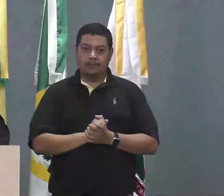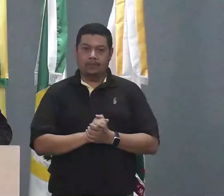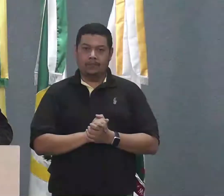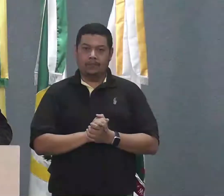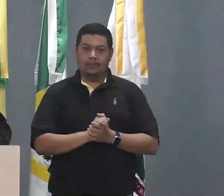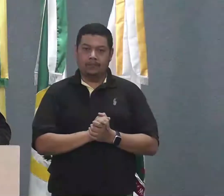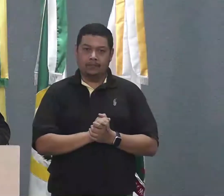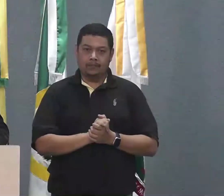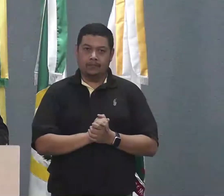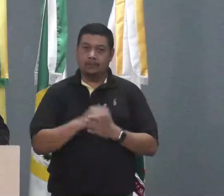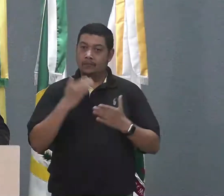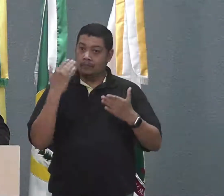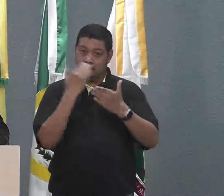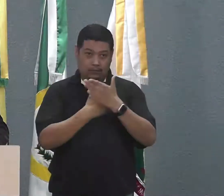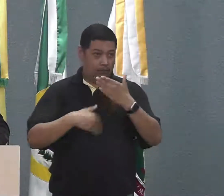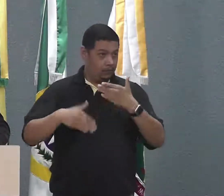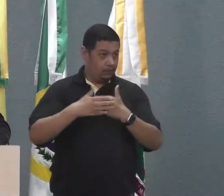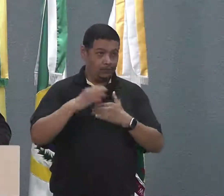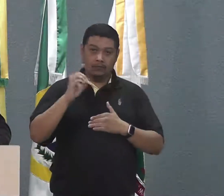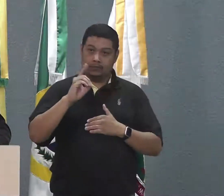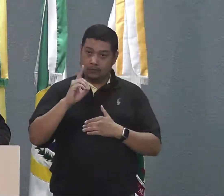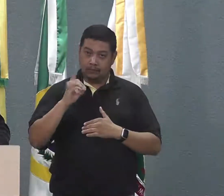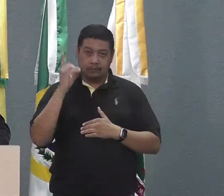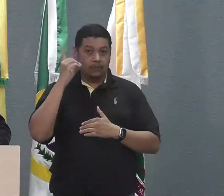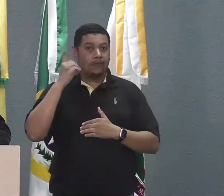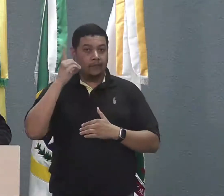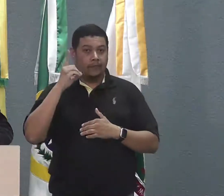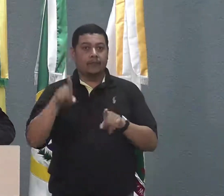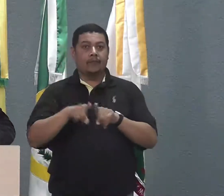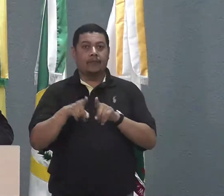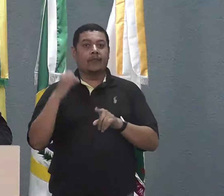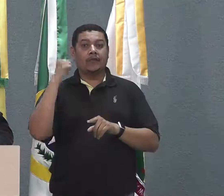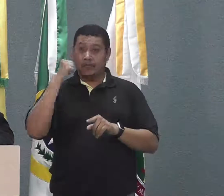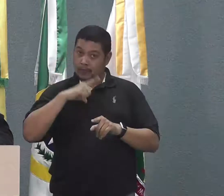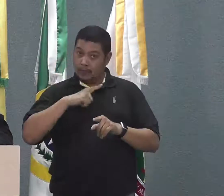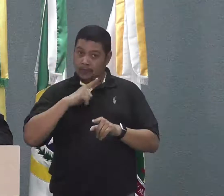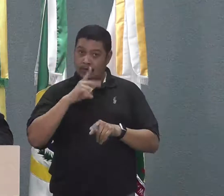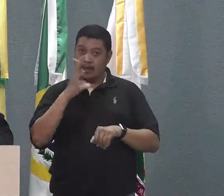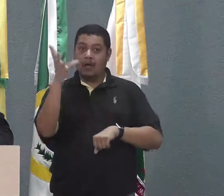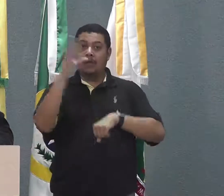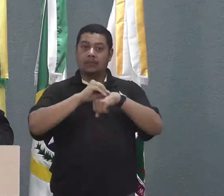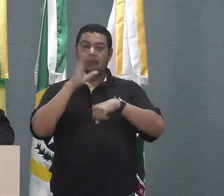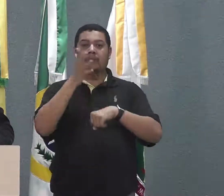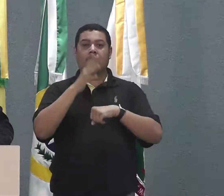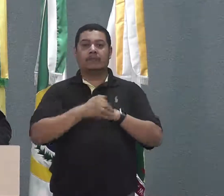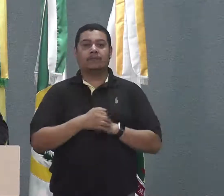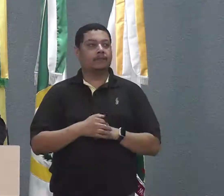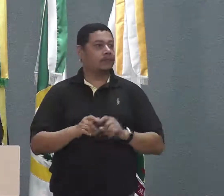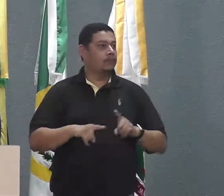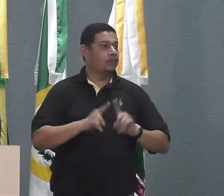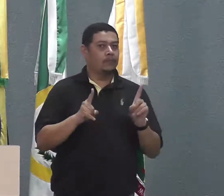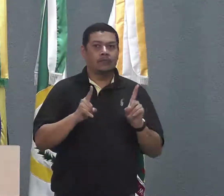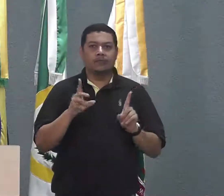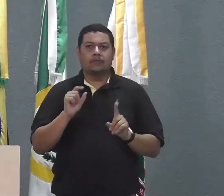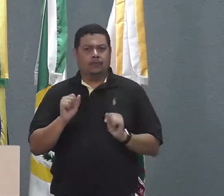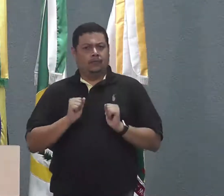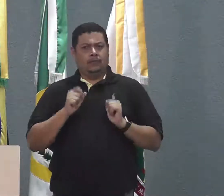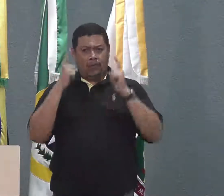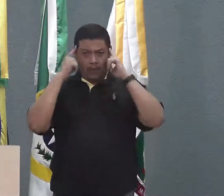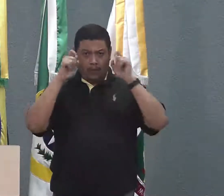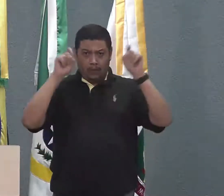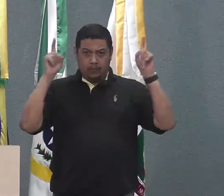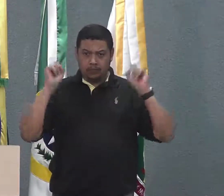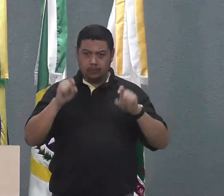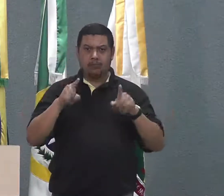Inclusive, todos os deputados e senadores teve ciência. Agora, o que nos deixou intrigado,